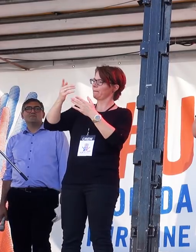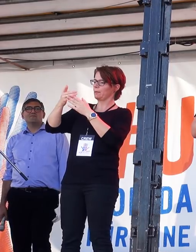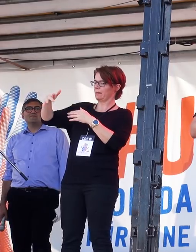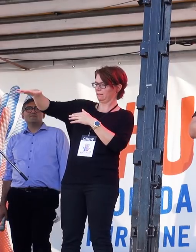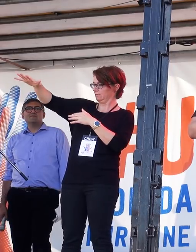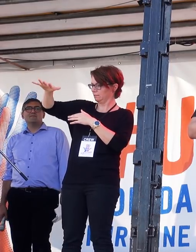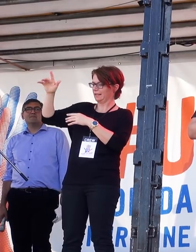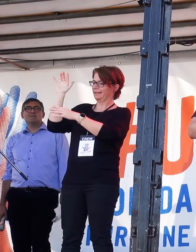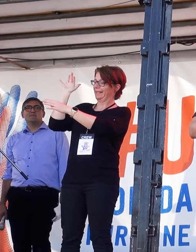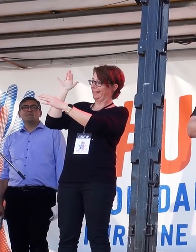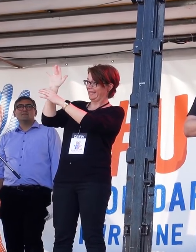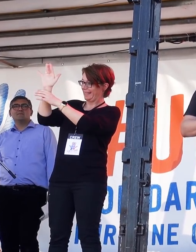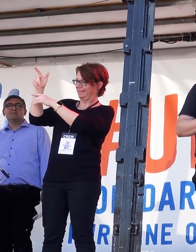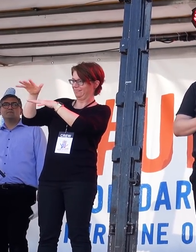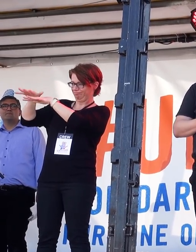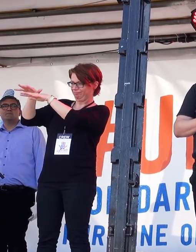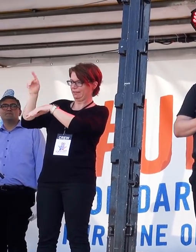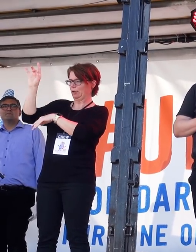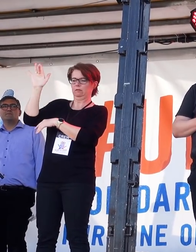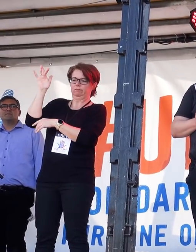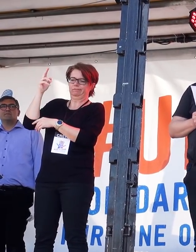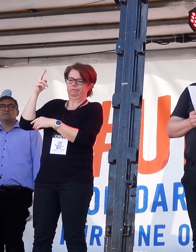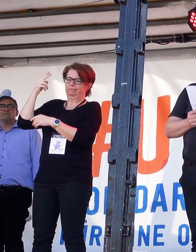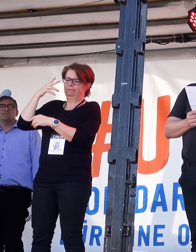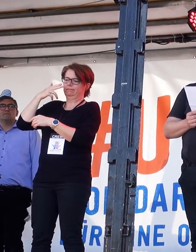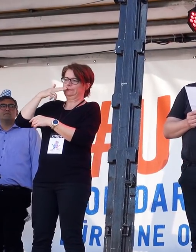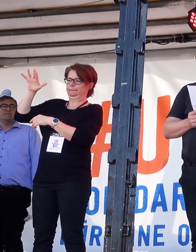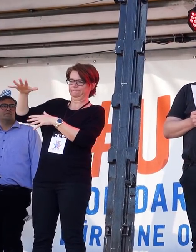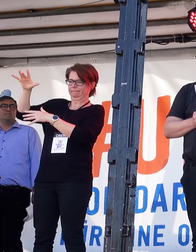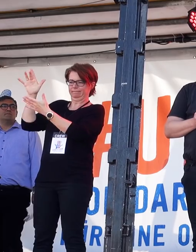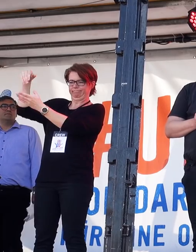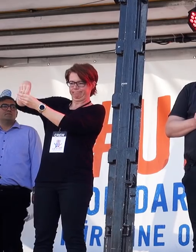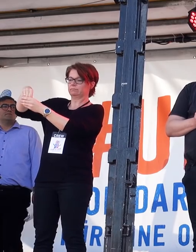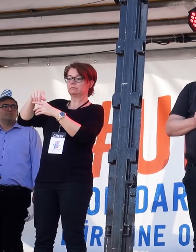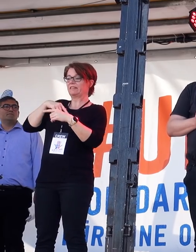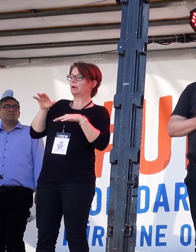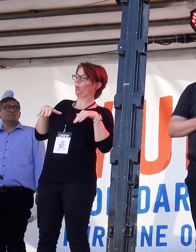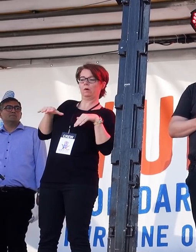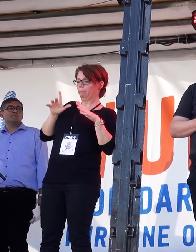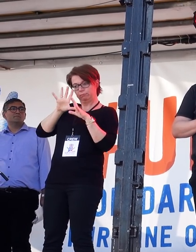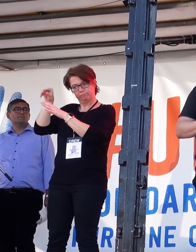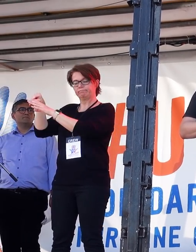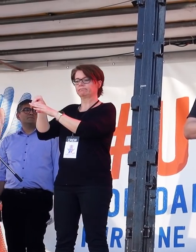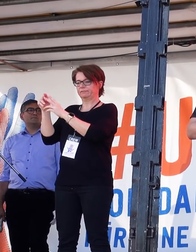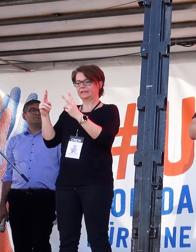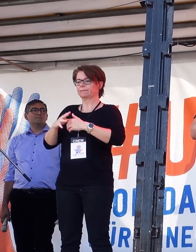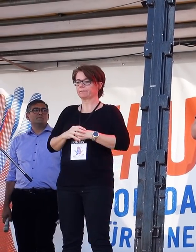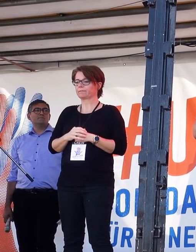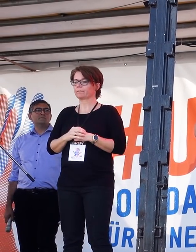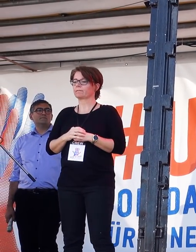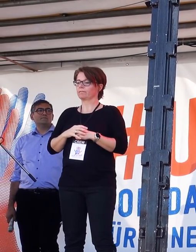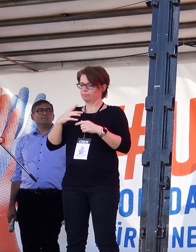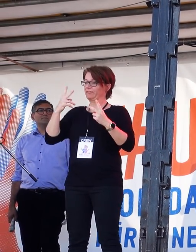Wartet nicht, bis in eurem Bundesland dazu aufgefordert wird, Lehrer zu melden und zu denunzieren. Wartet nicht, bis